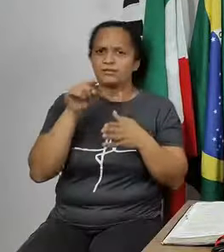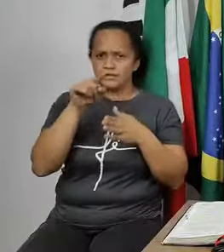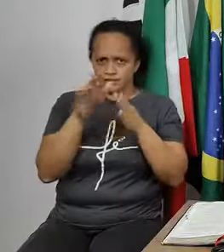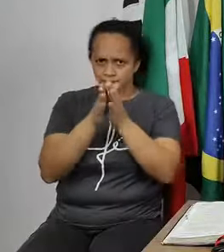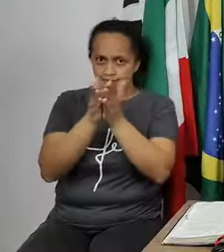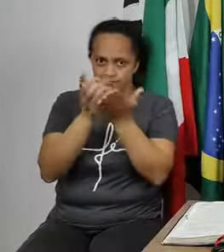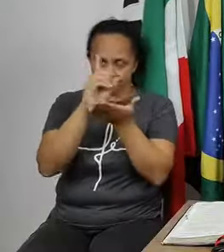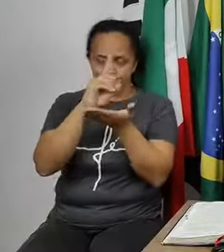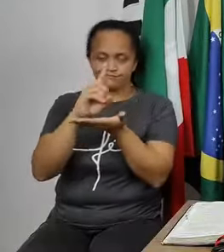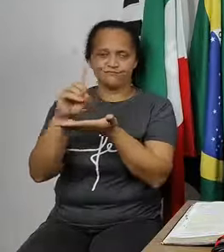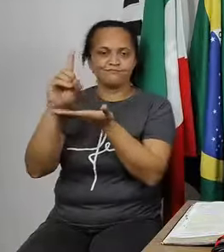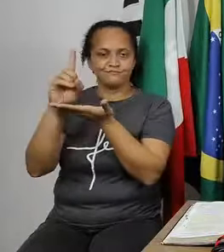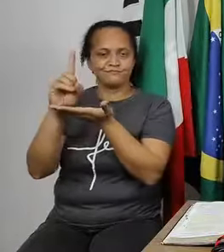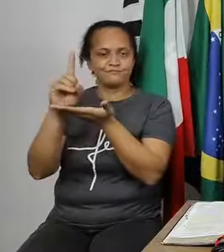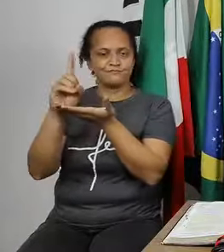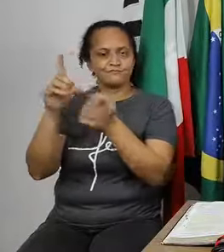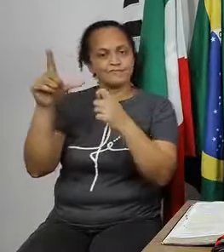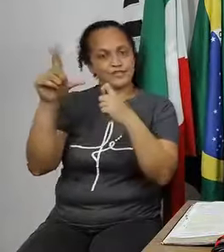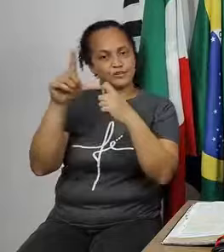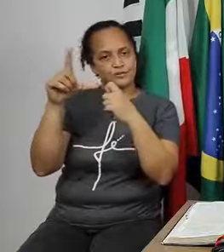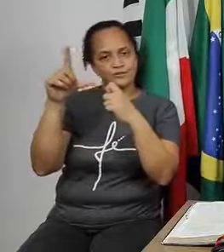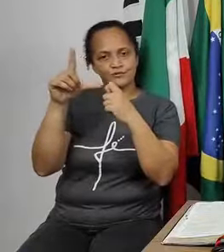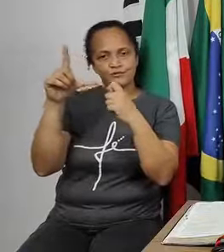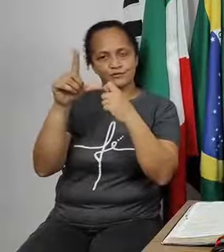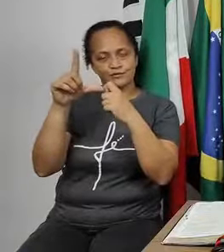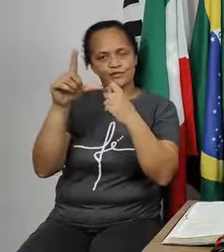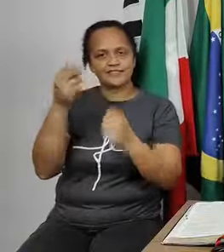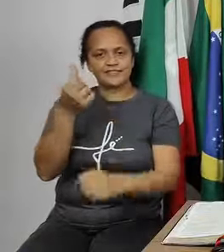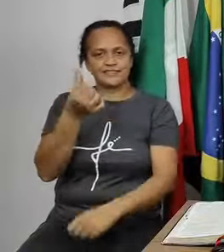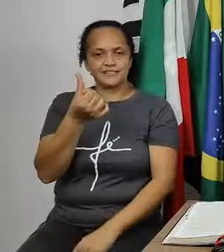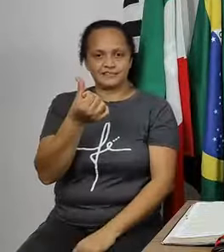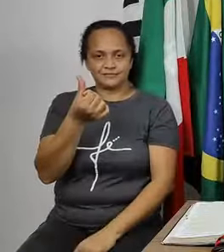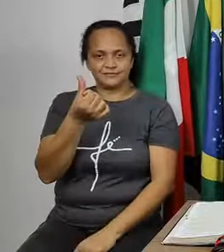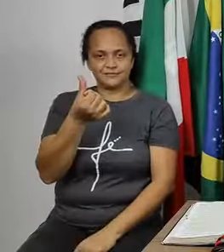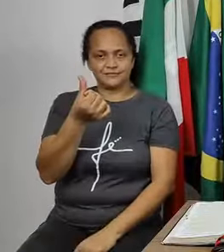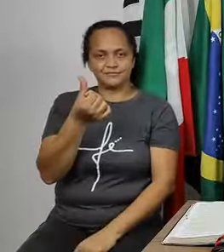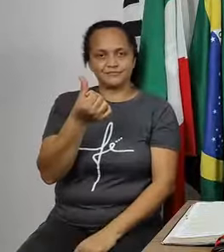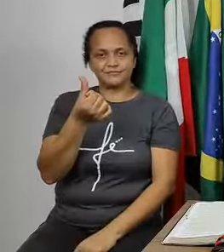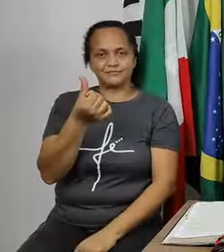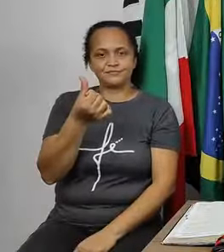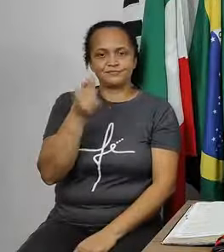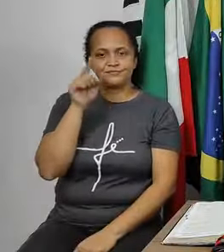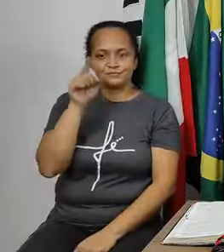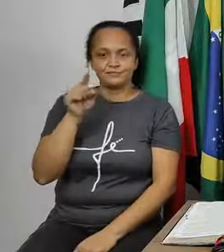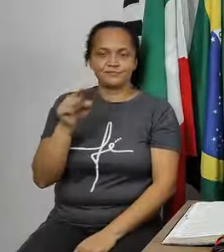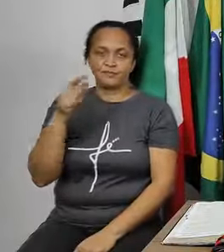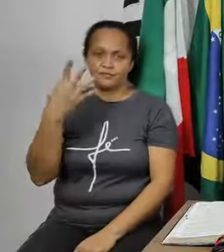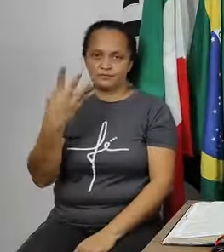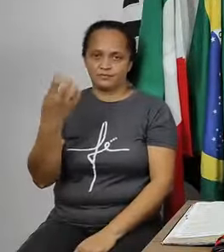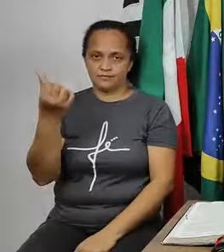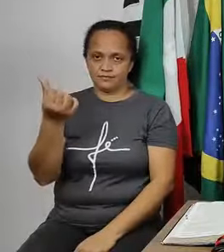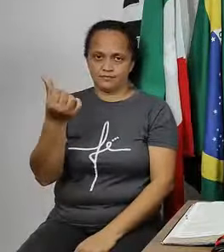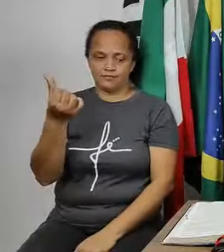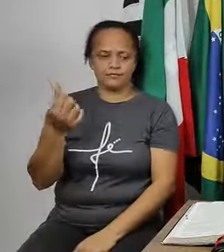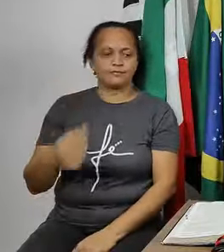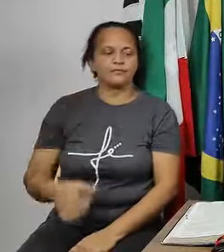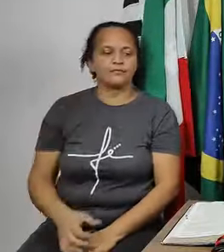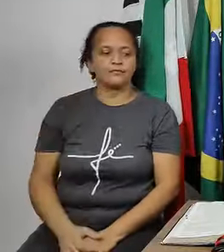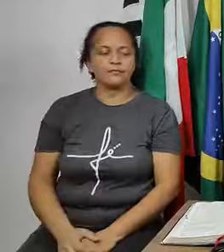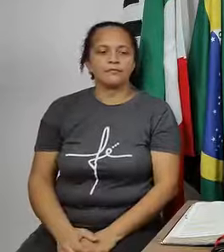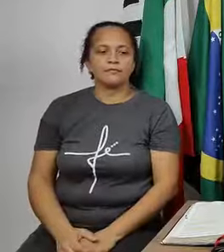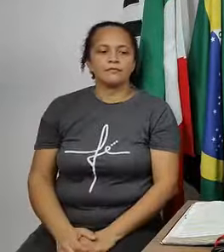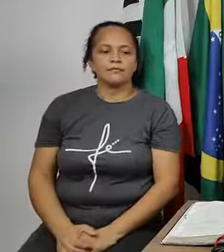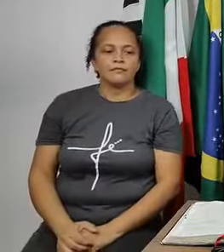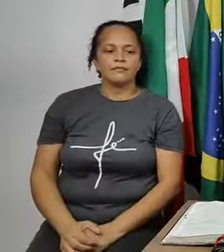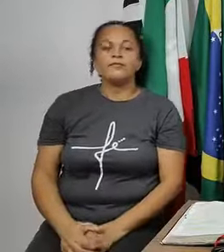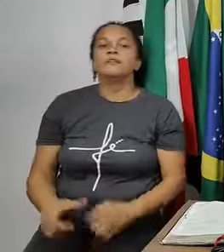Bíblia em Lucas capítulo 6, a partir do versículo 46. E deixa aberto